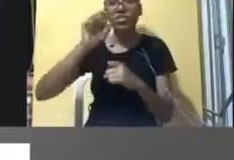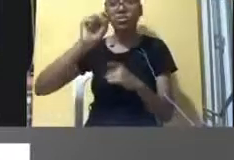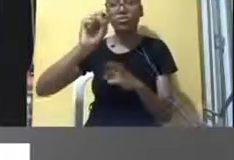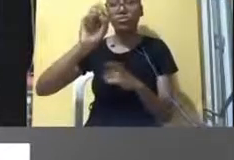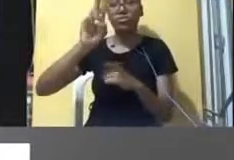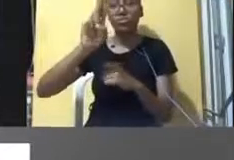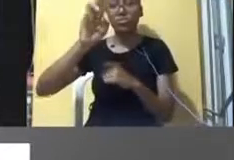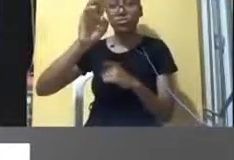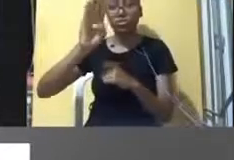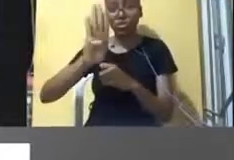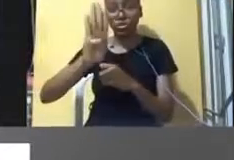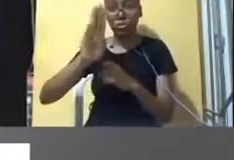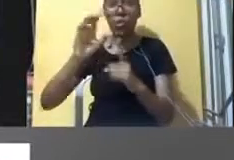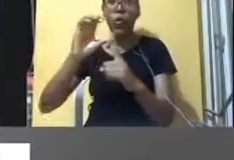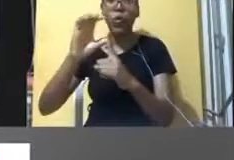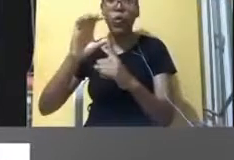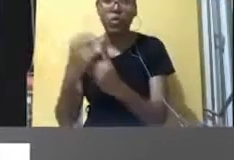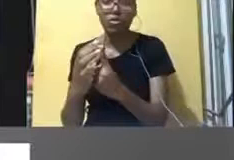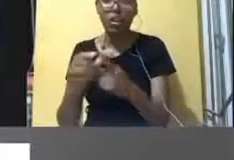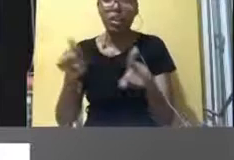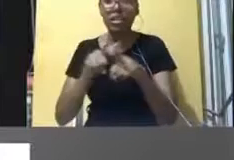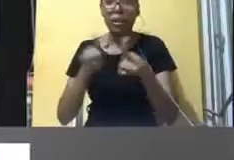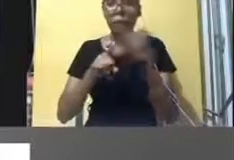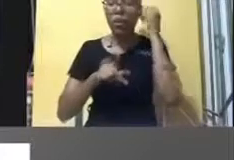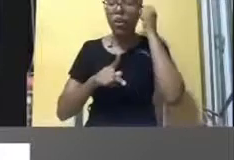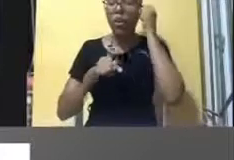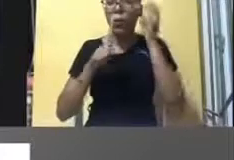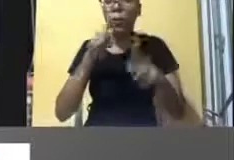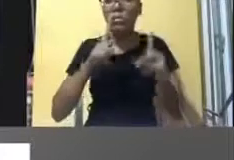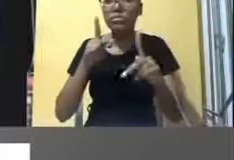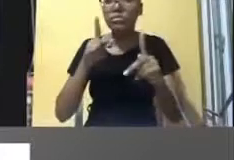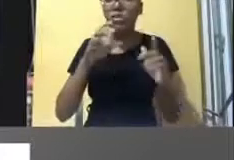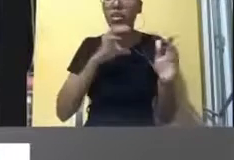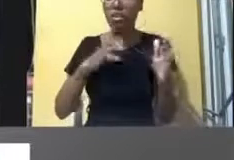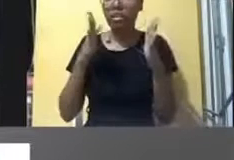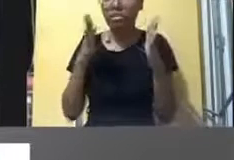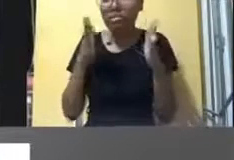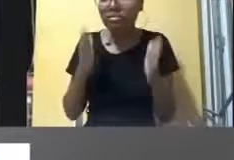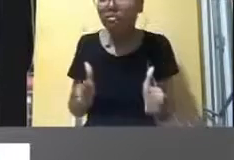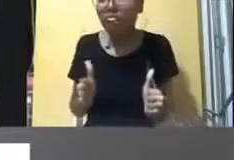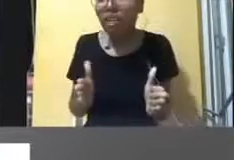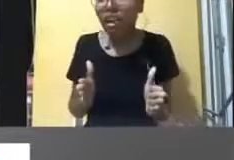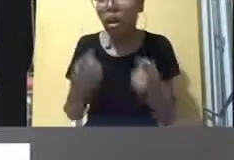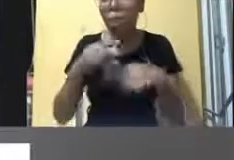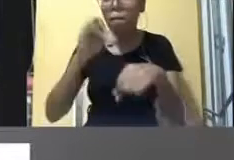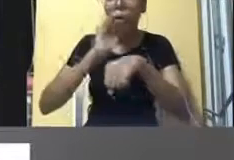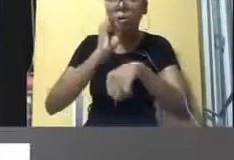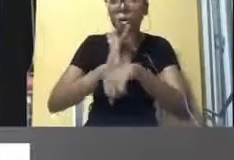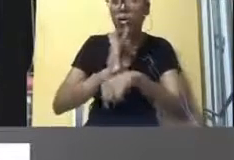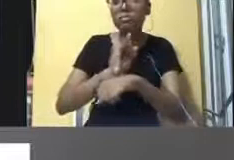persona cristiana que congrega en una iglesia. ¿Cuál tipo de iglesia? Una persona que juega deportes. ¿Cuál